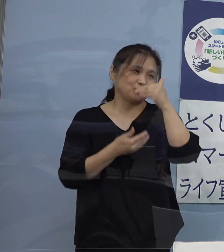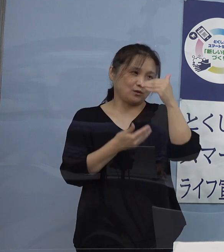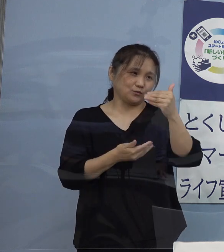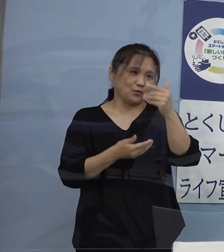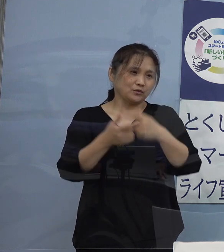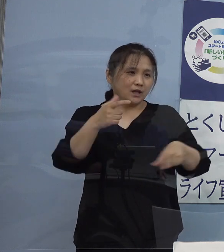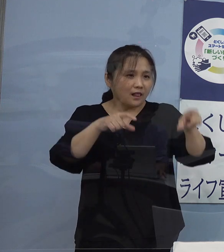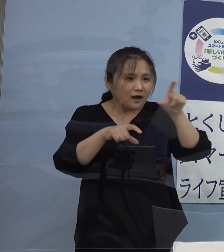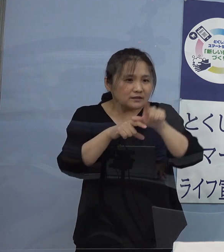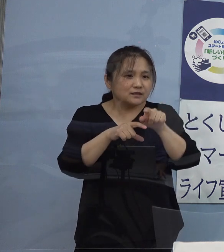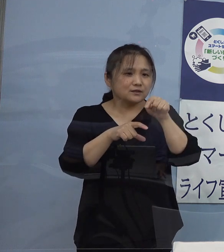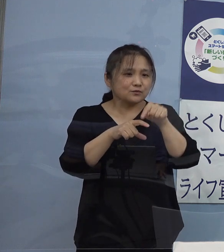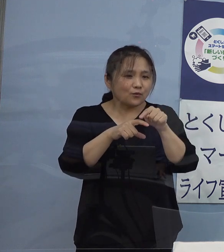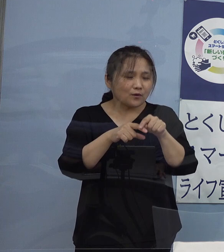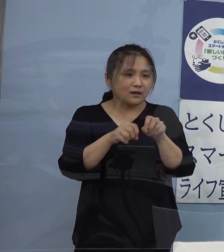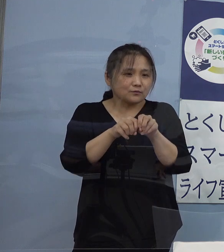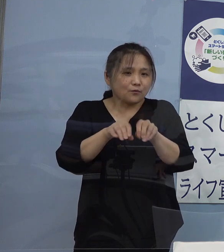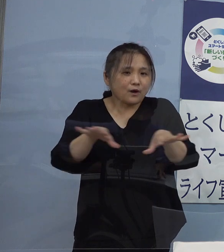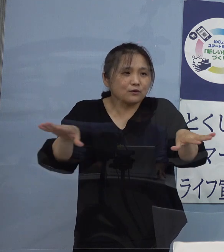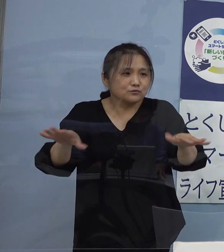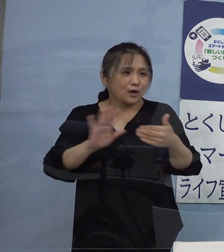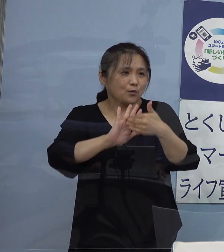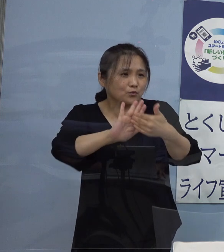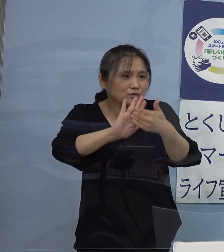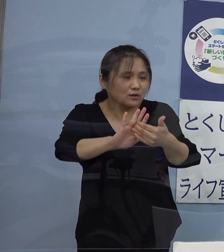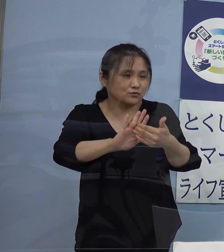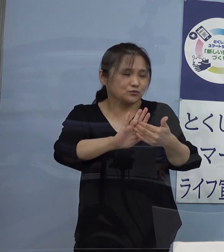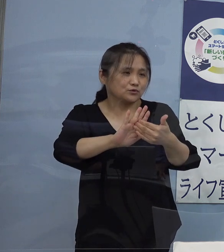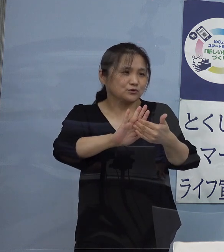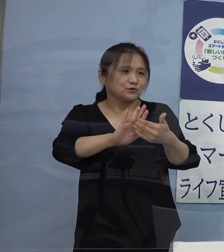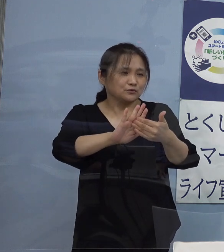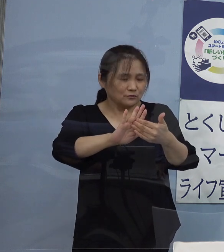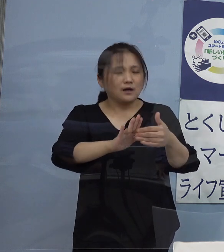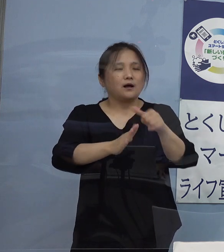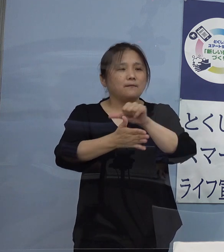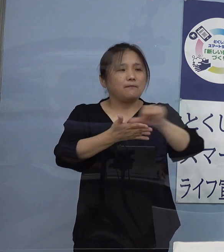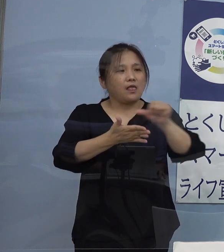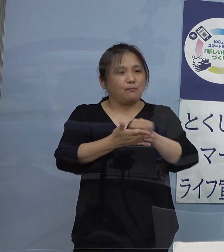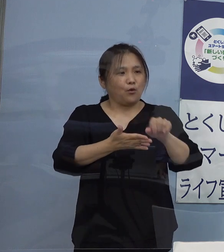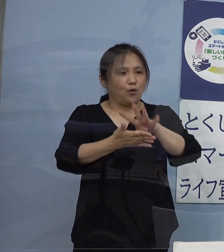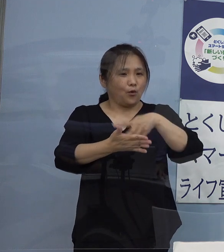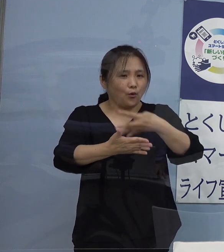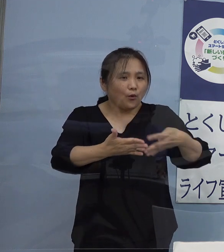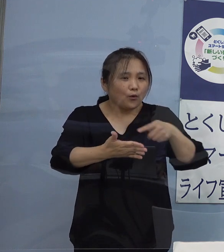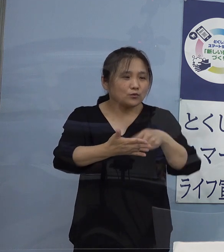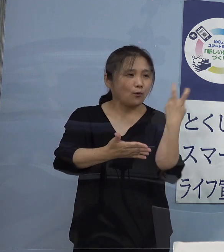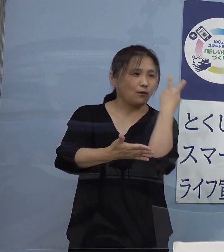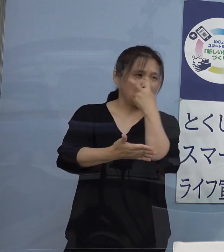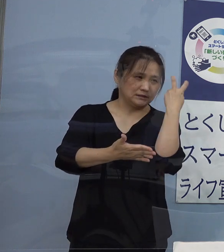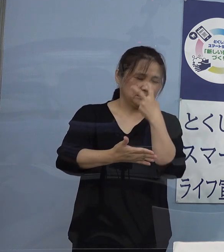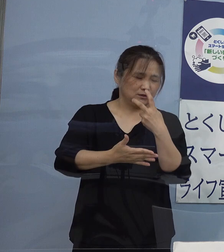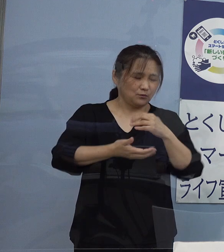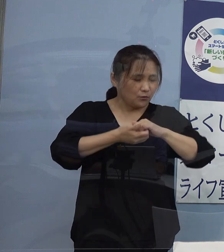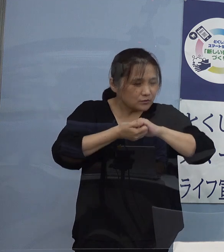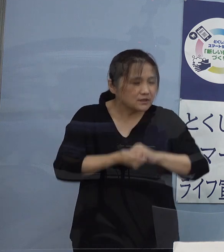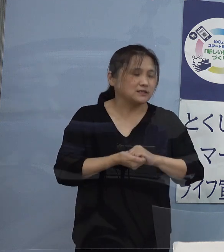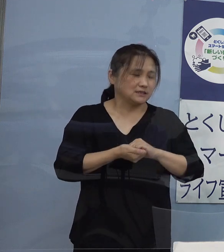さらにそこからの感染拡大を防ぐためには名簿の管理、これをぜひ やっていただ